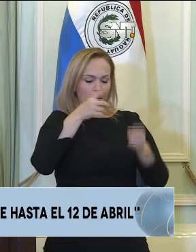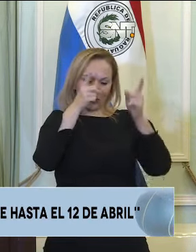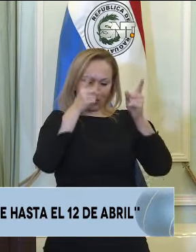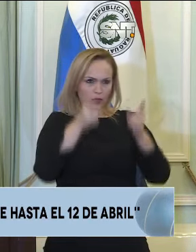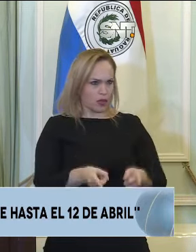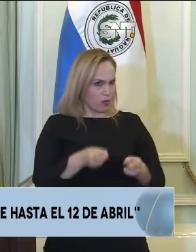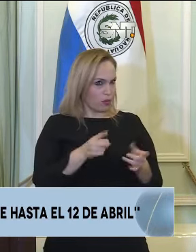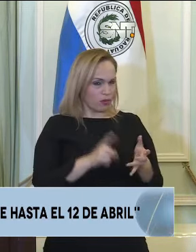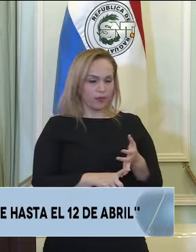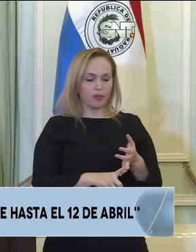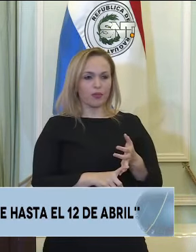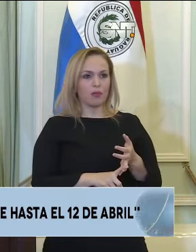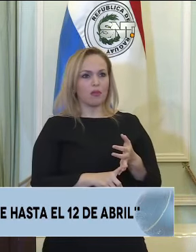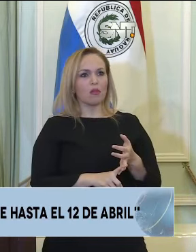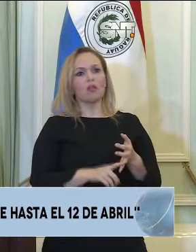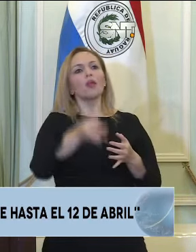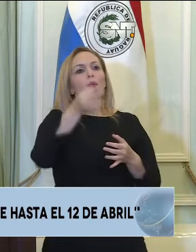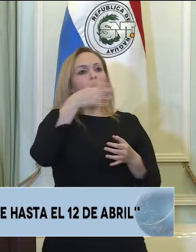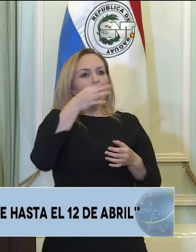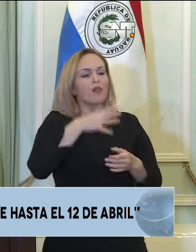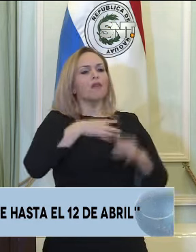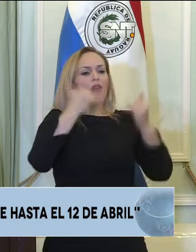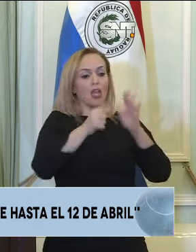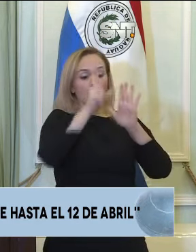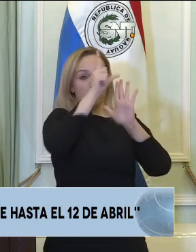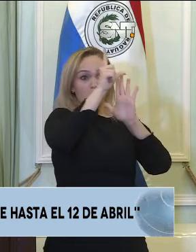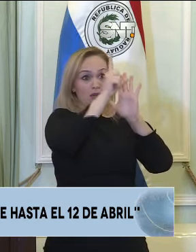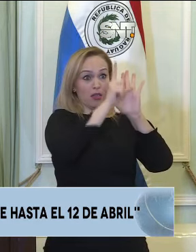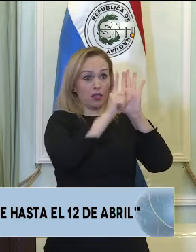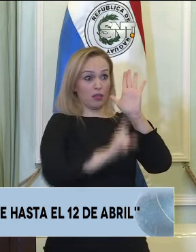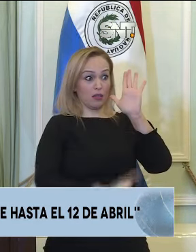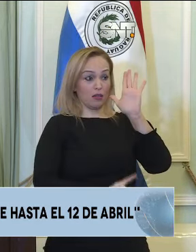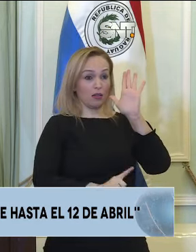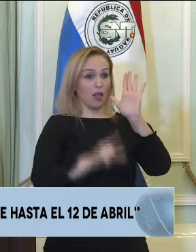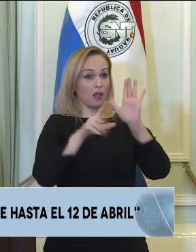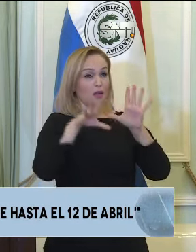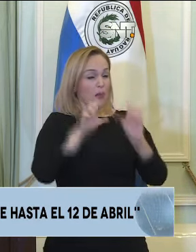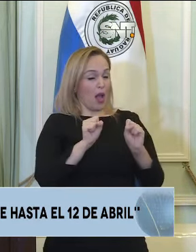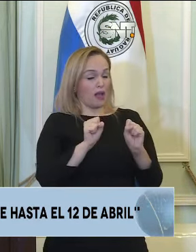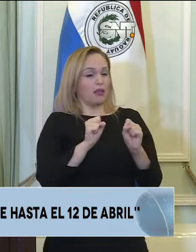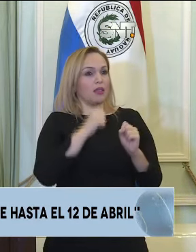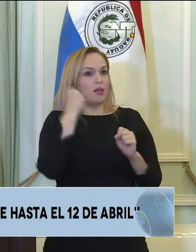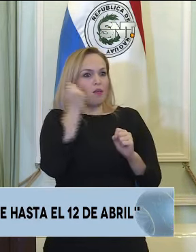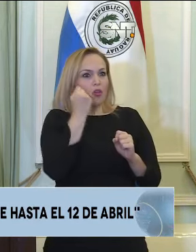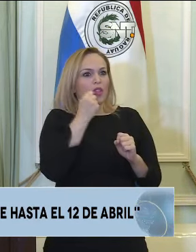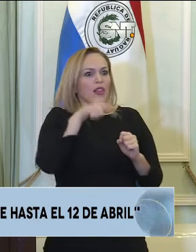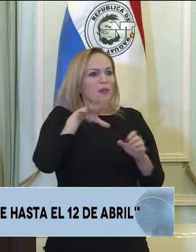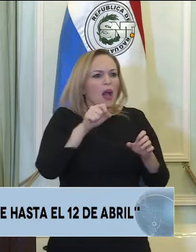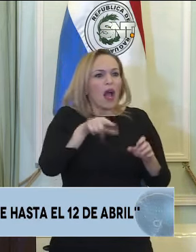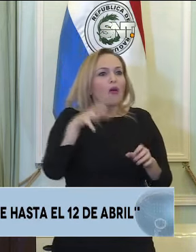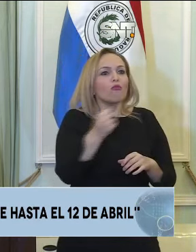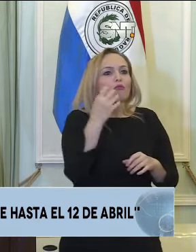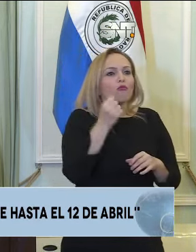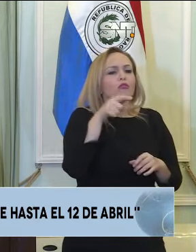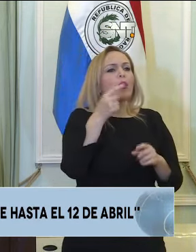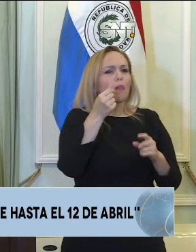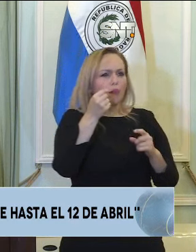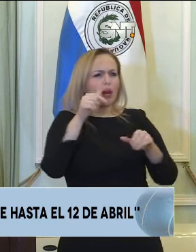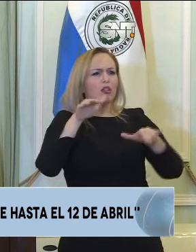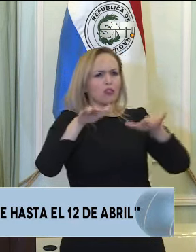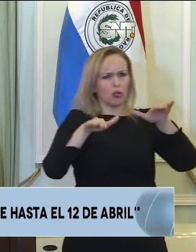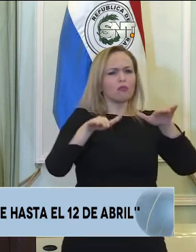Además de esos medicamentos, se estableció una lista específica de productos sensibles para este tema y se establecieron los precios